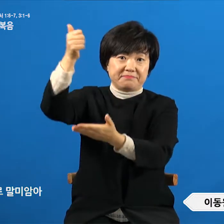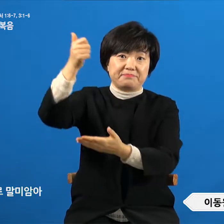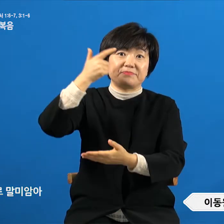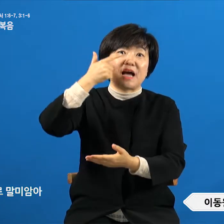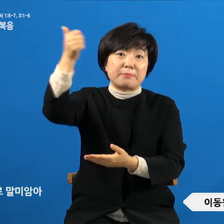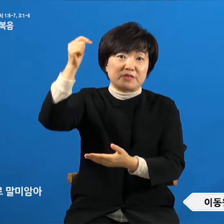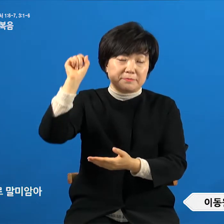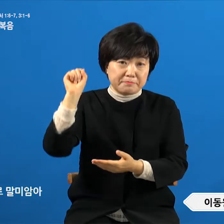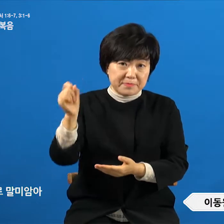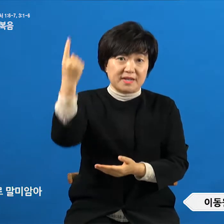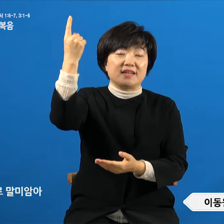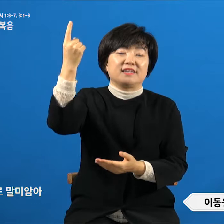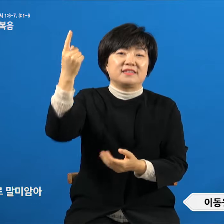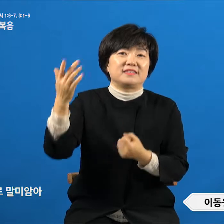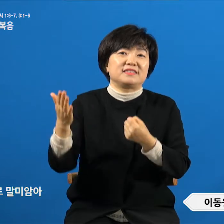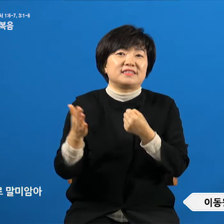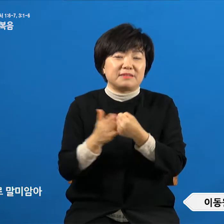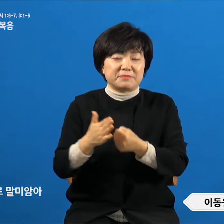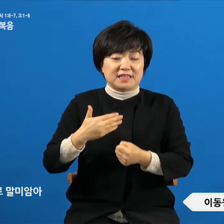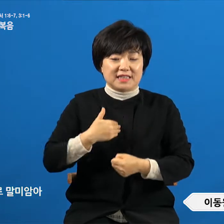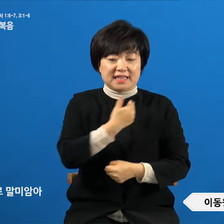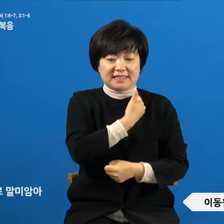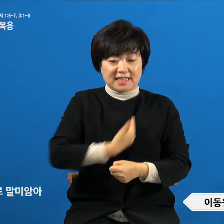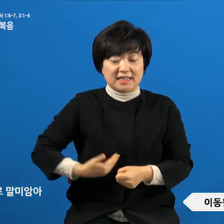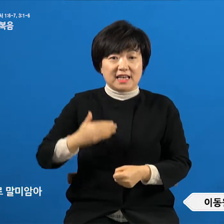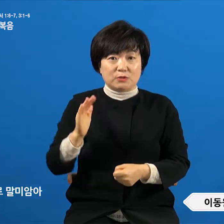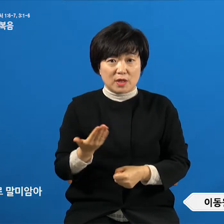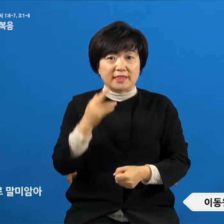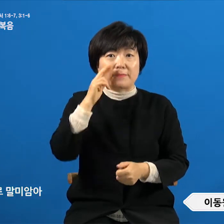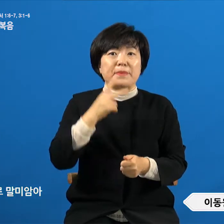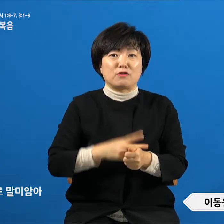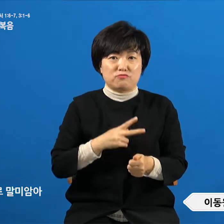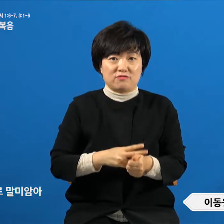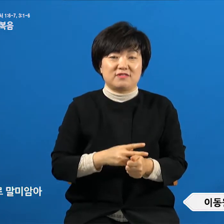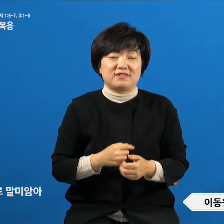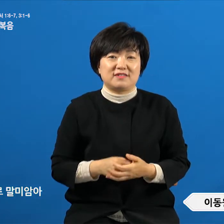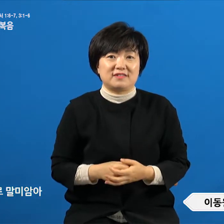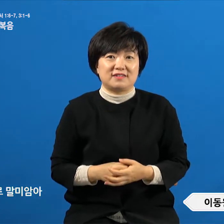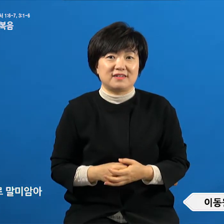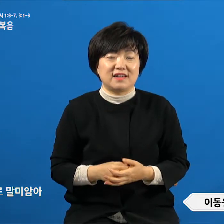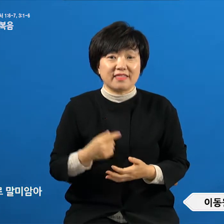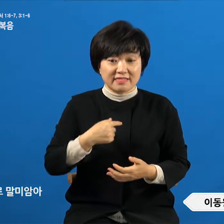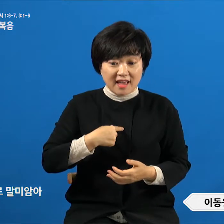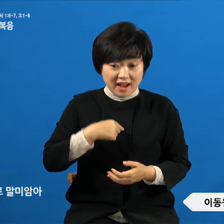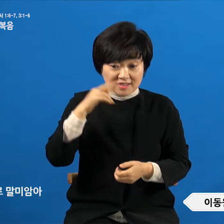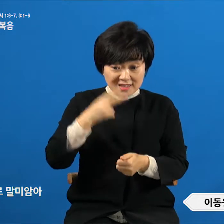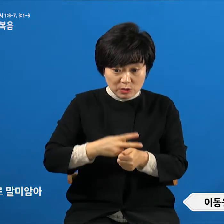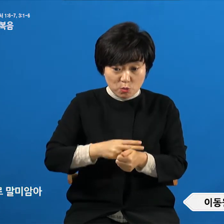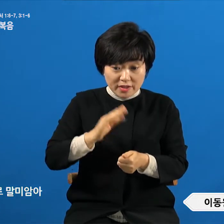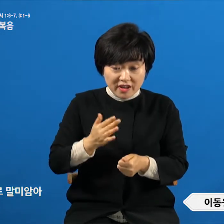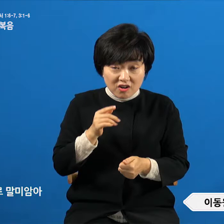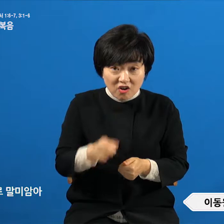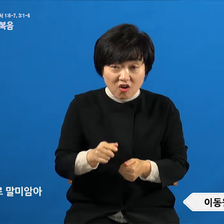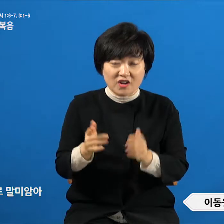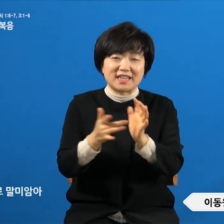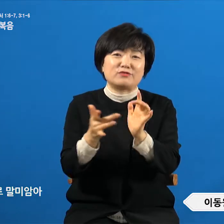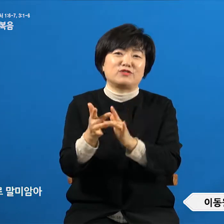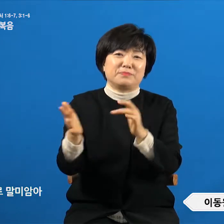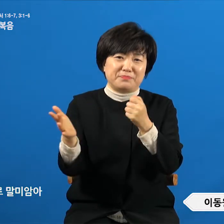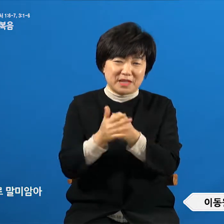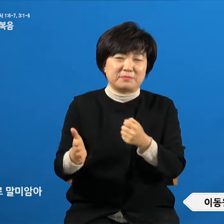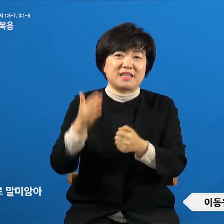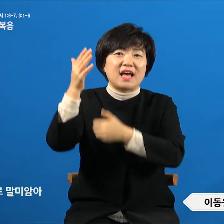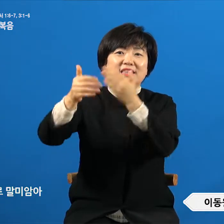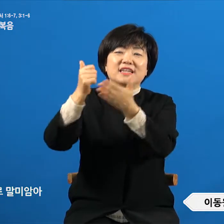하나님 아버지로 말미암아 사도된 바울은 내가 사도가 된 것은 예수님